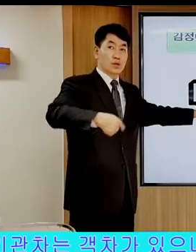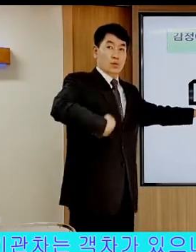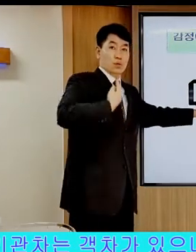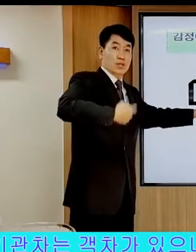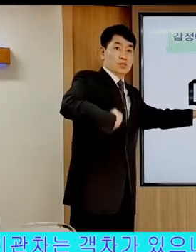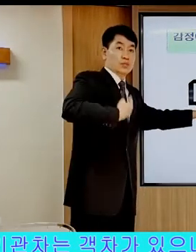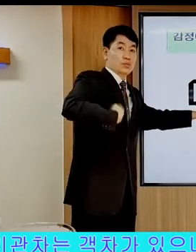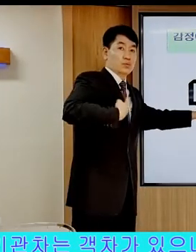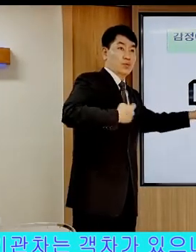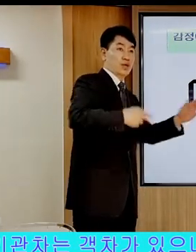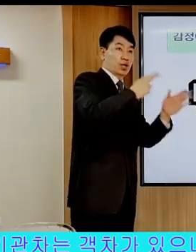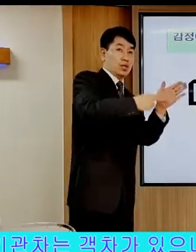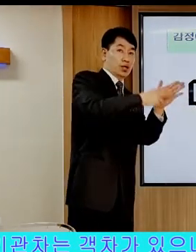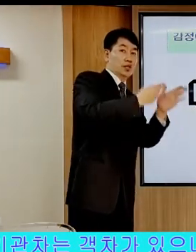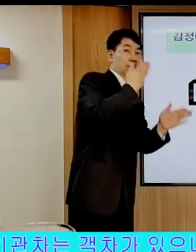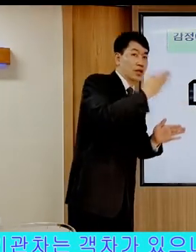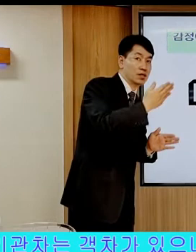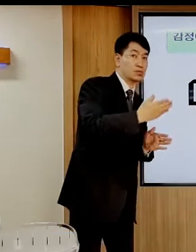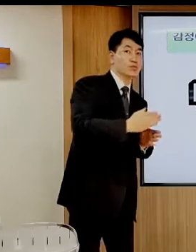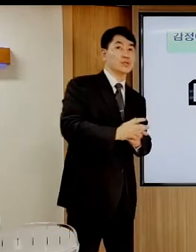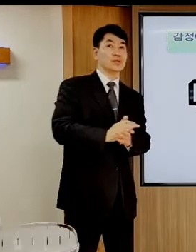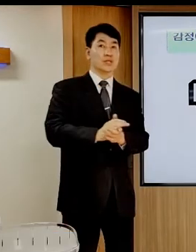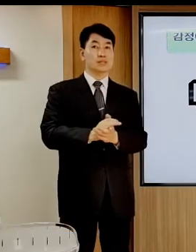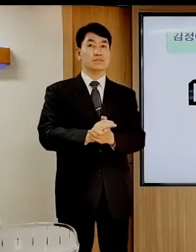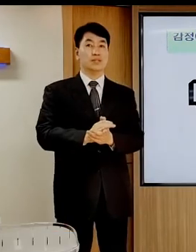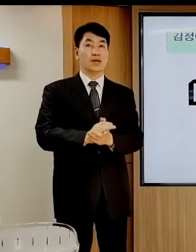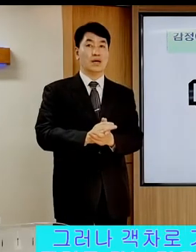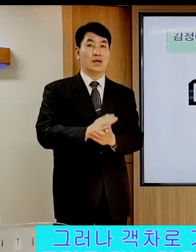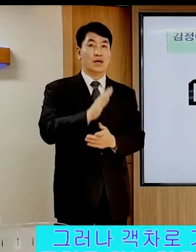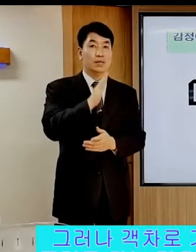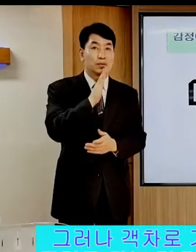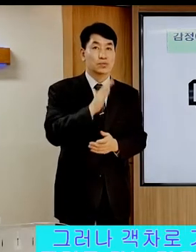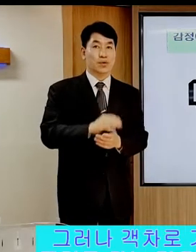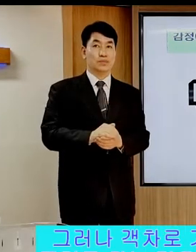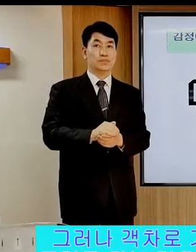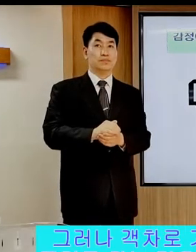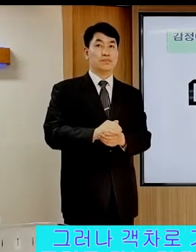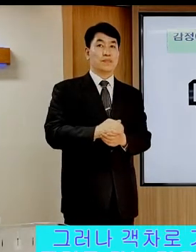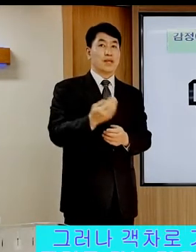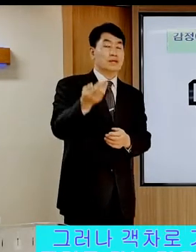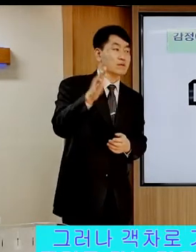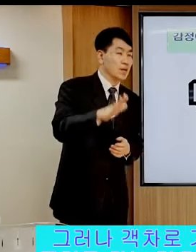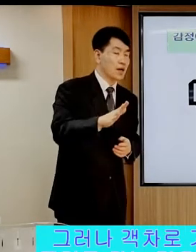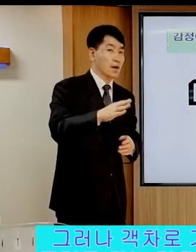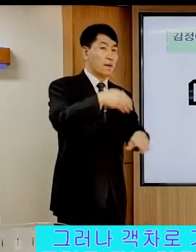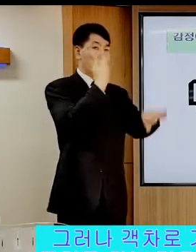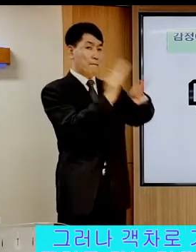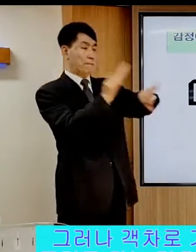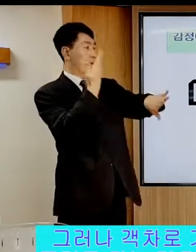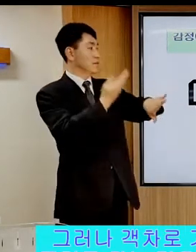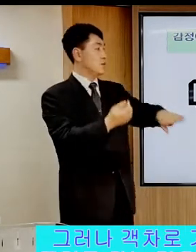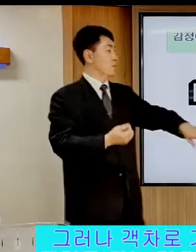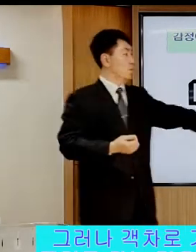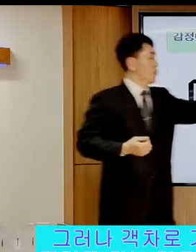혼자 스스로 달릴 수 있습니다. 맞죠? 그러나 반대로